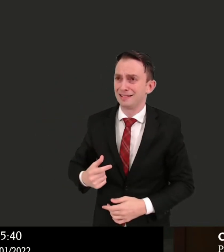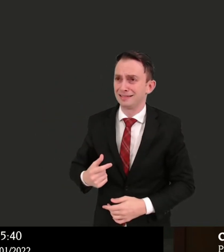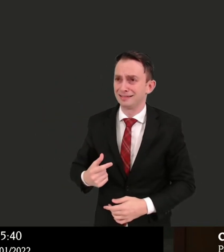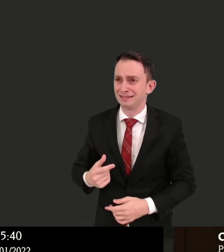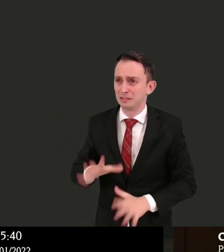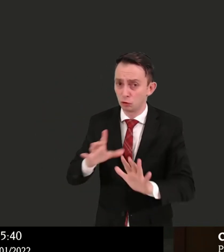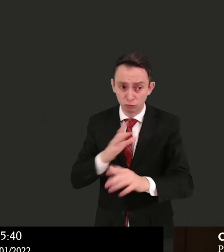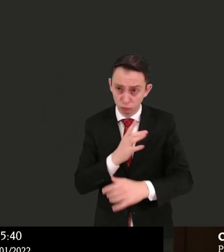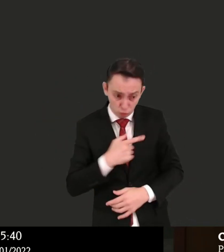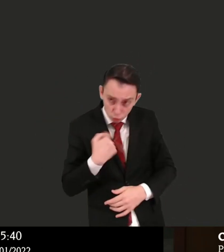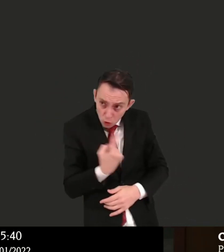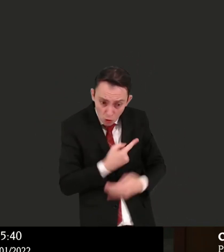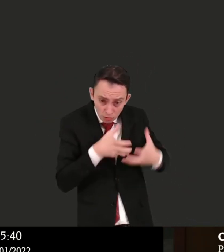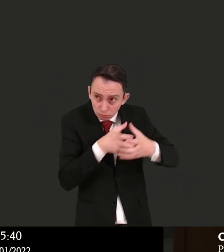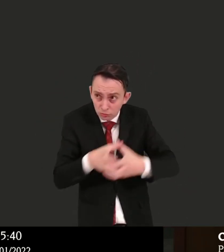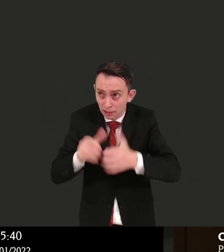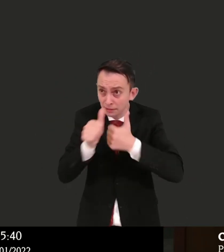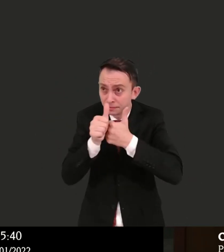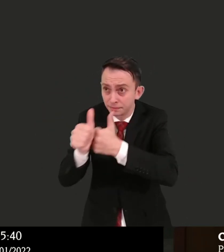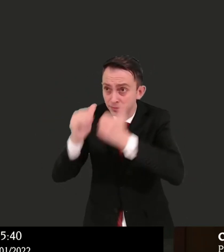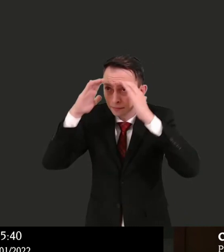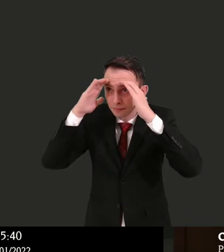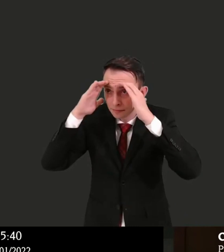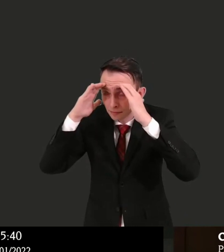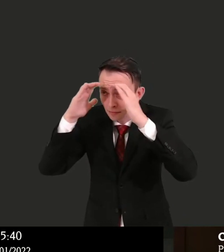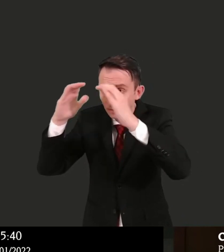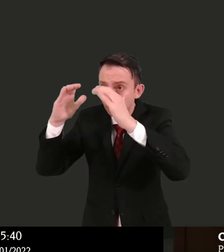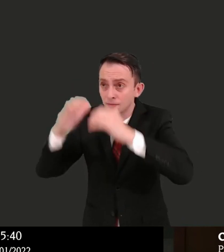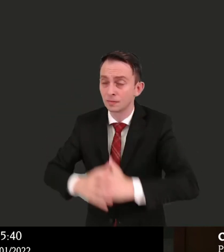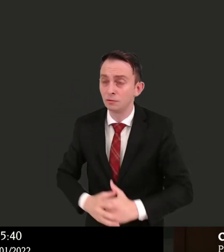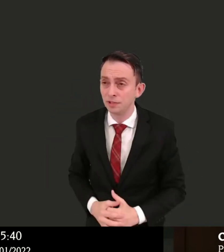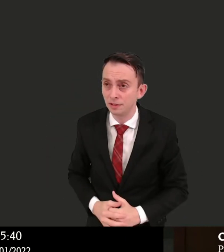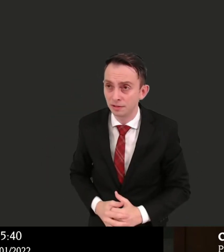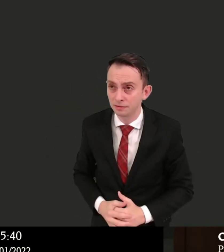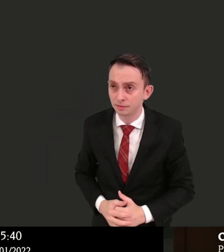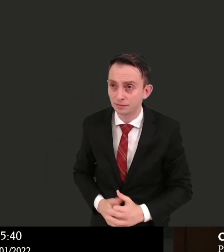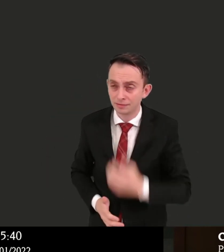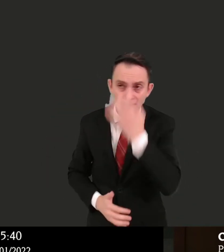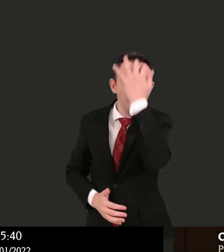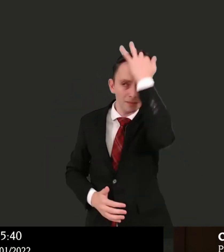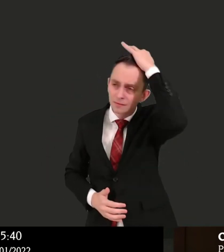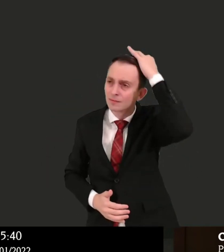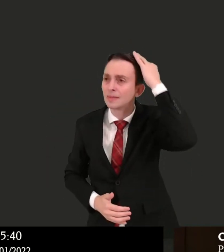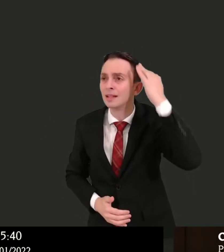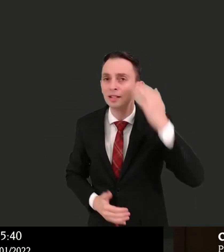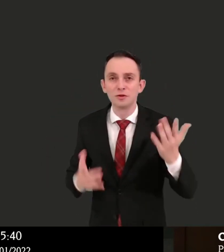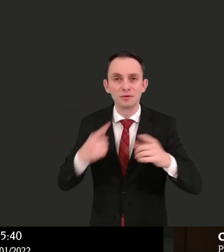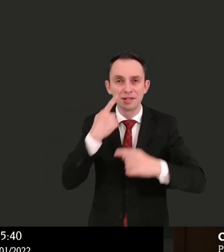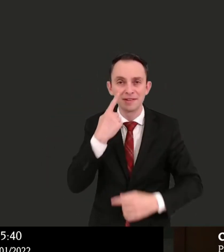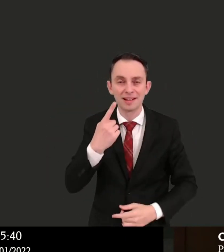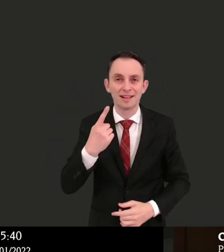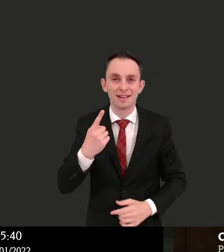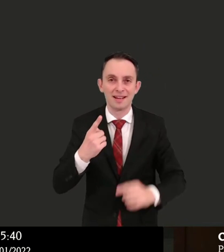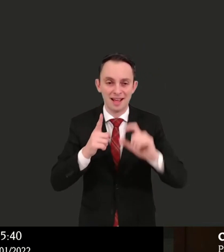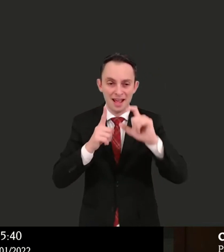continuar. Isso, irmãos, é o segredo do Evangelho. A palavra de Deus, quando ela é